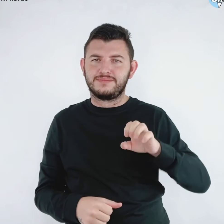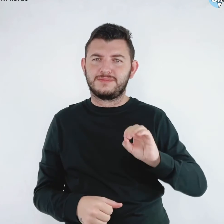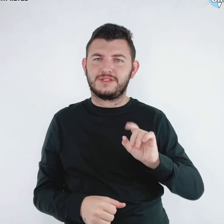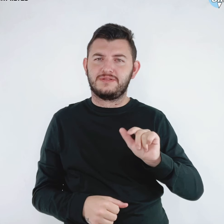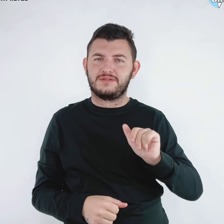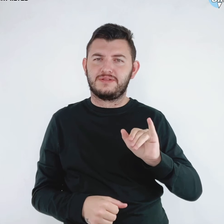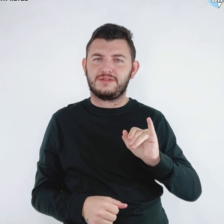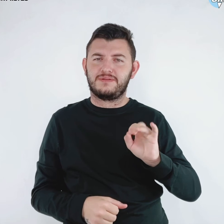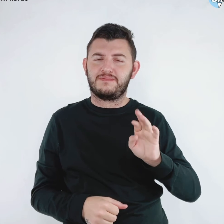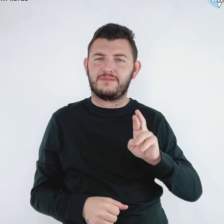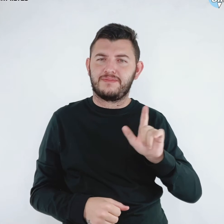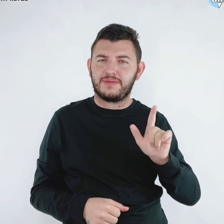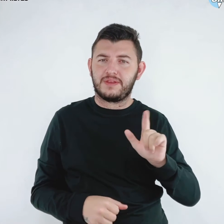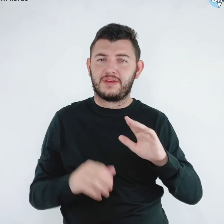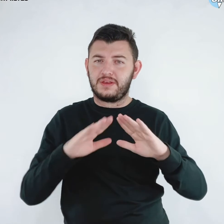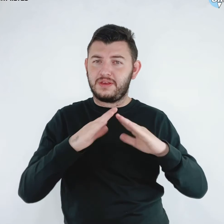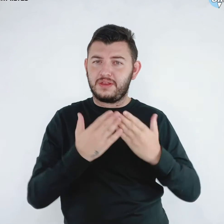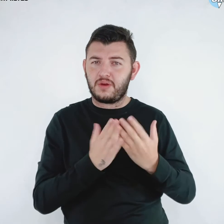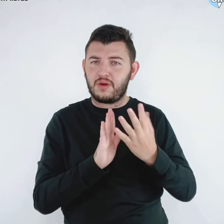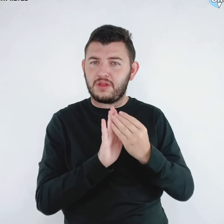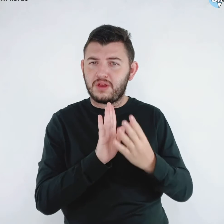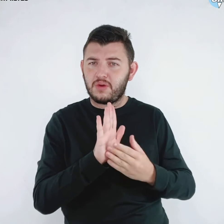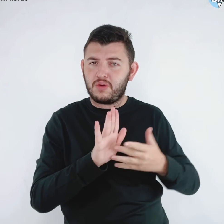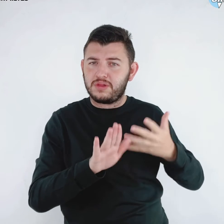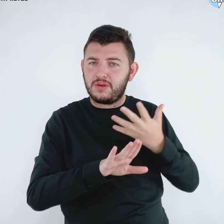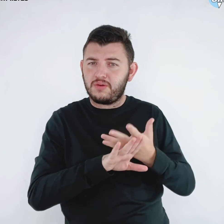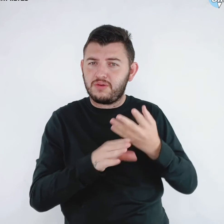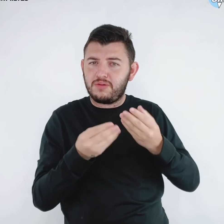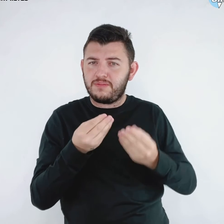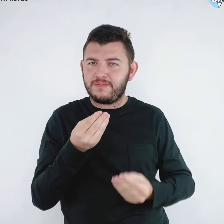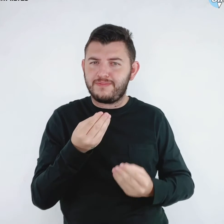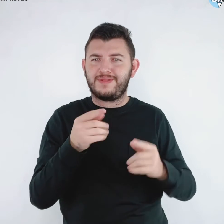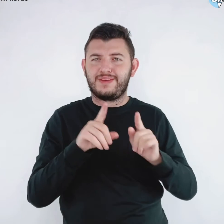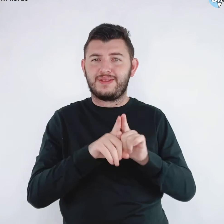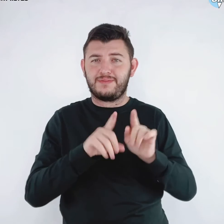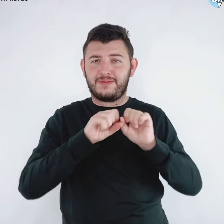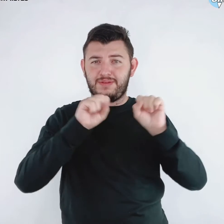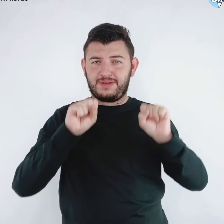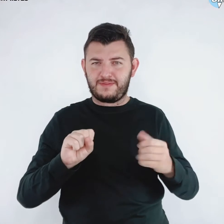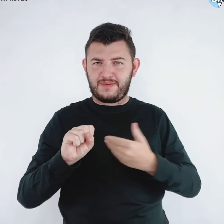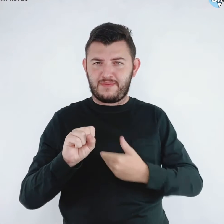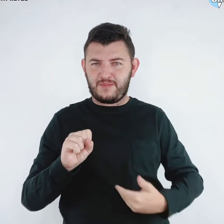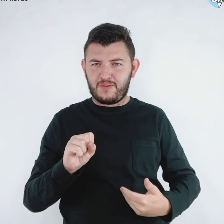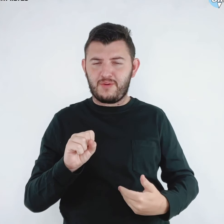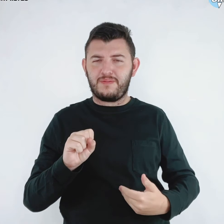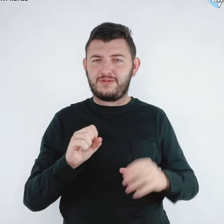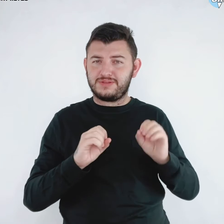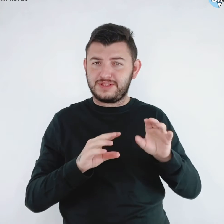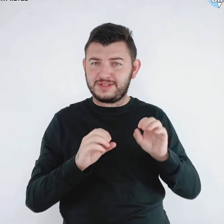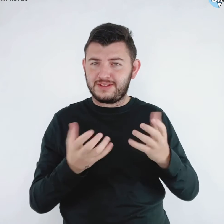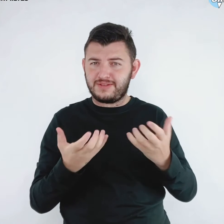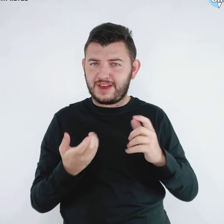para enfraquecer o currículo escolar e privatizar o sistema público de ensino, o